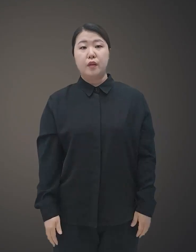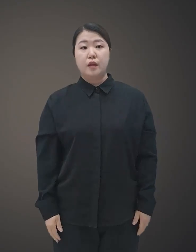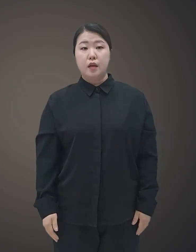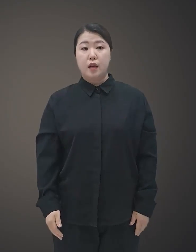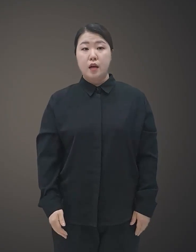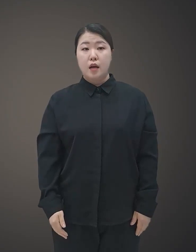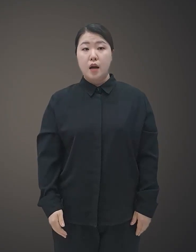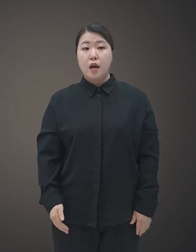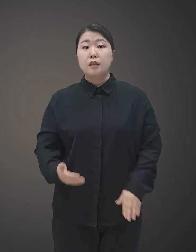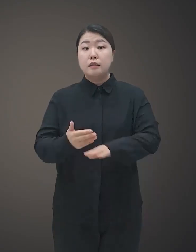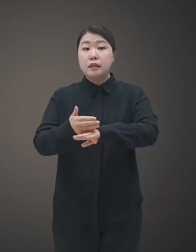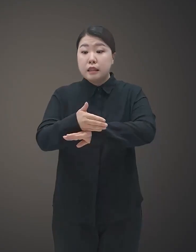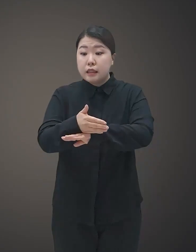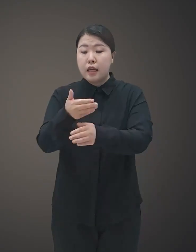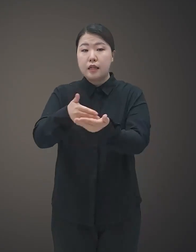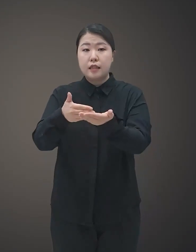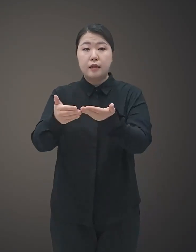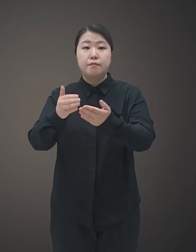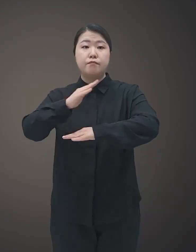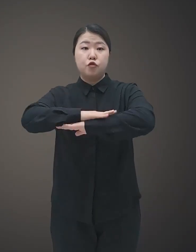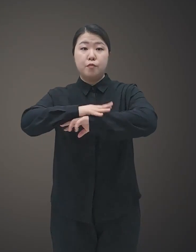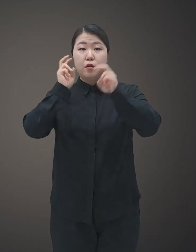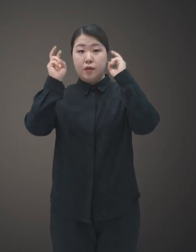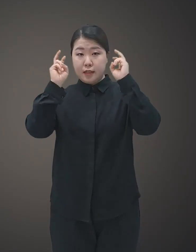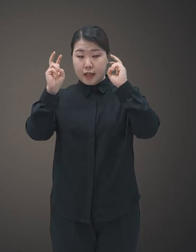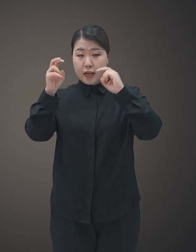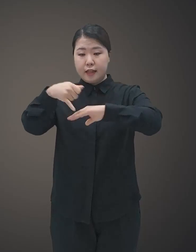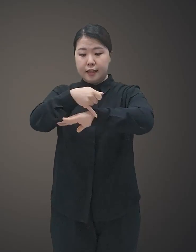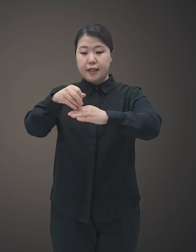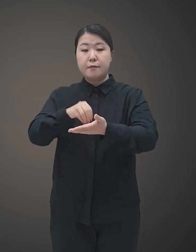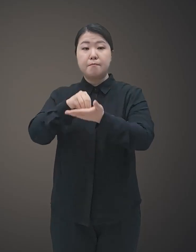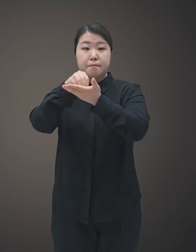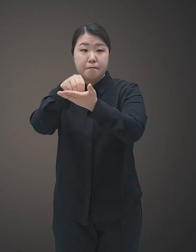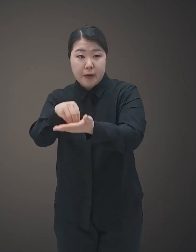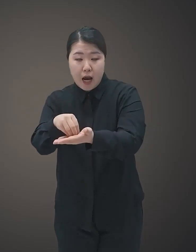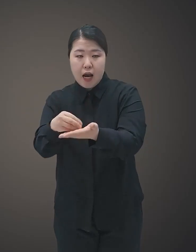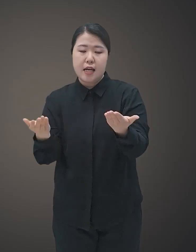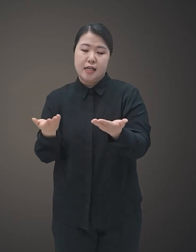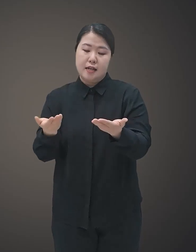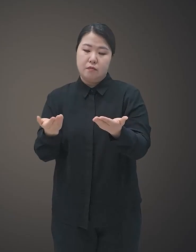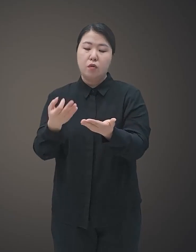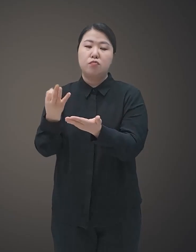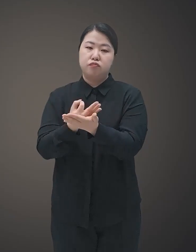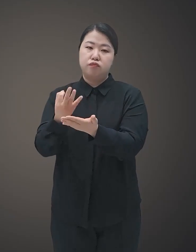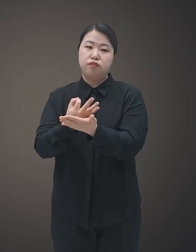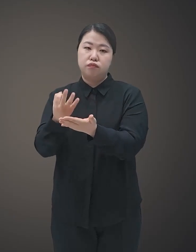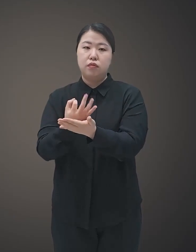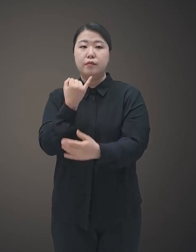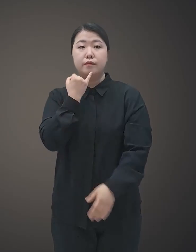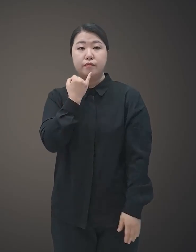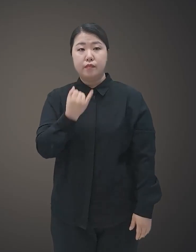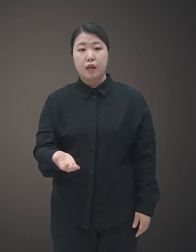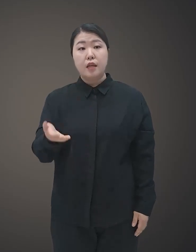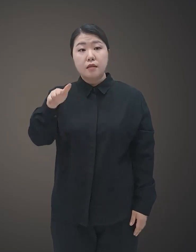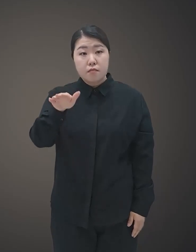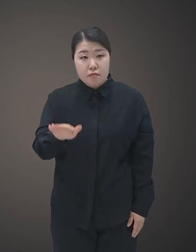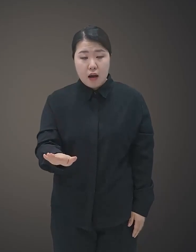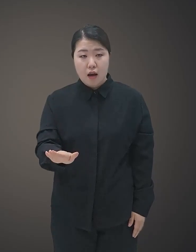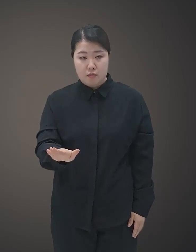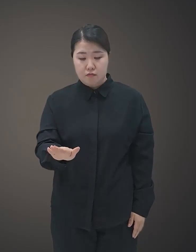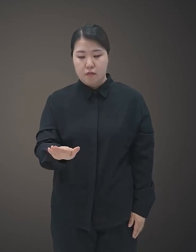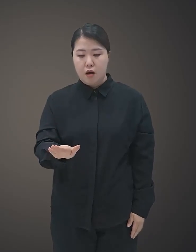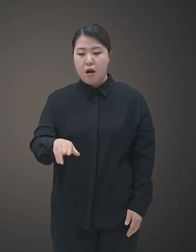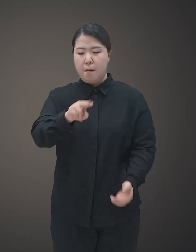뒤늦게 그림책 출판사의 아트 디렉터로 일하면서 경제적인 형편은 많이 나아졌습니다.